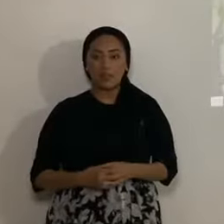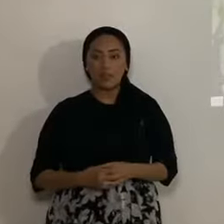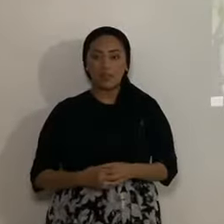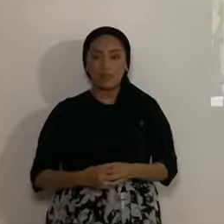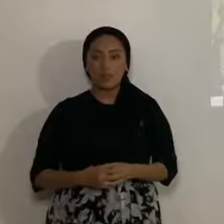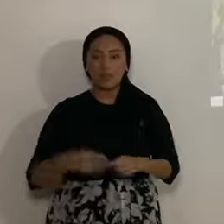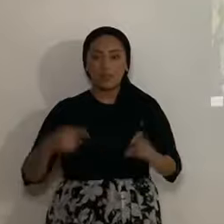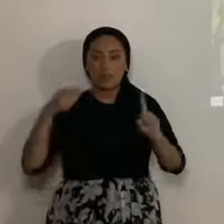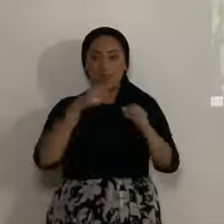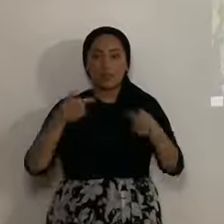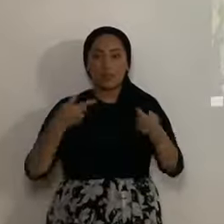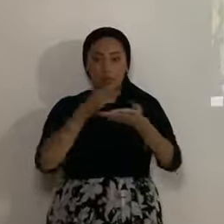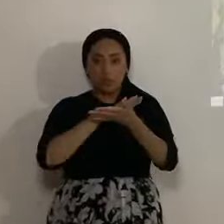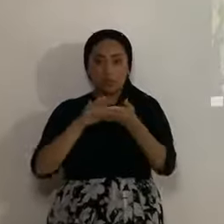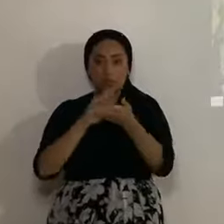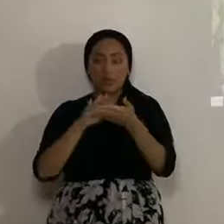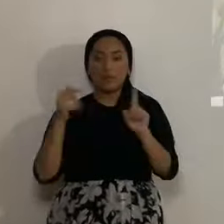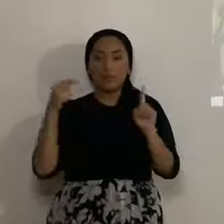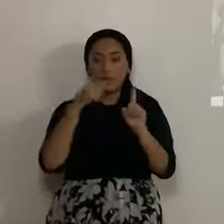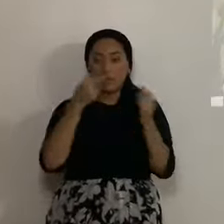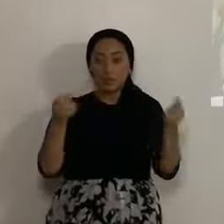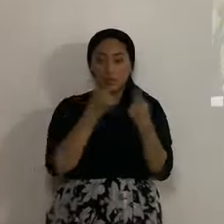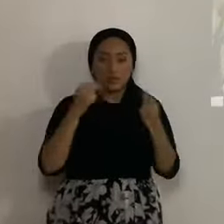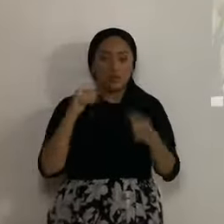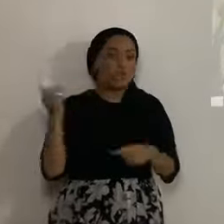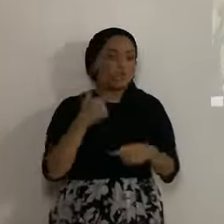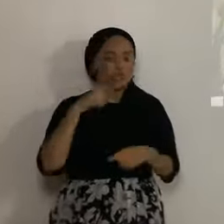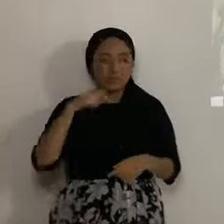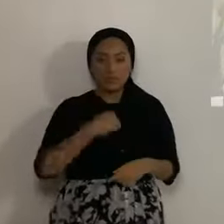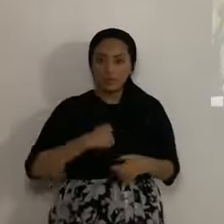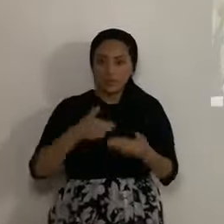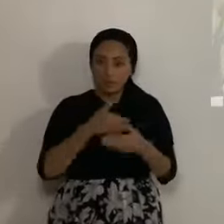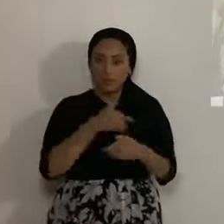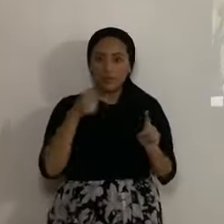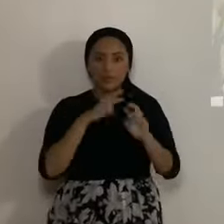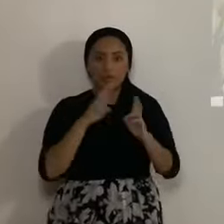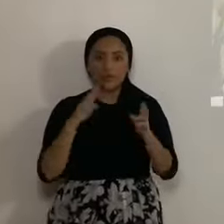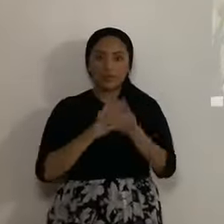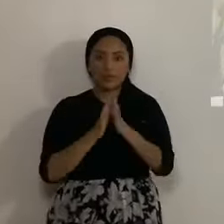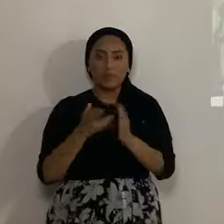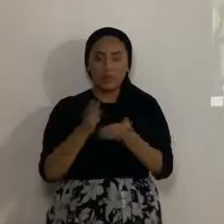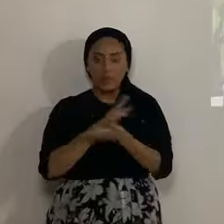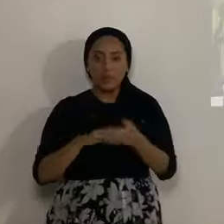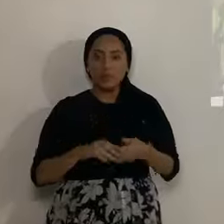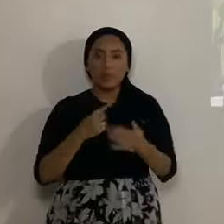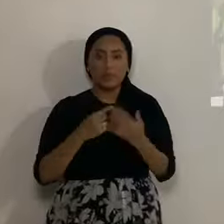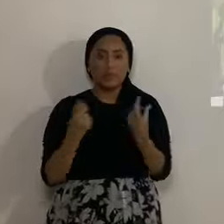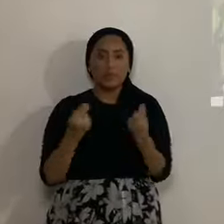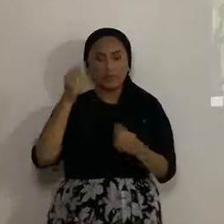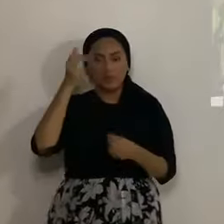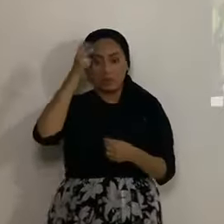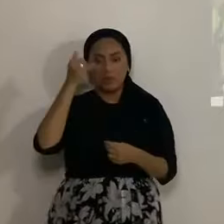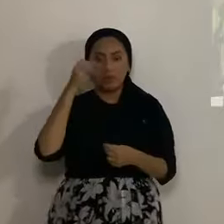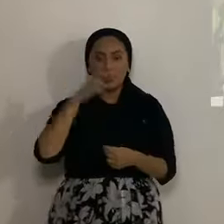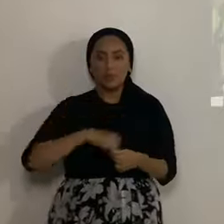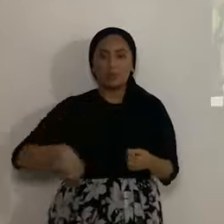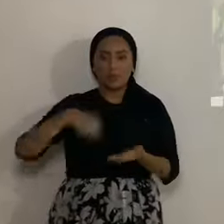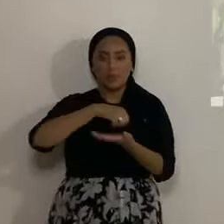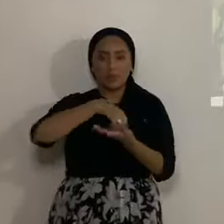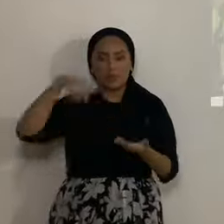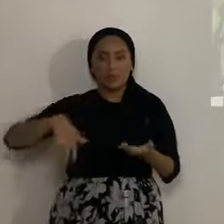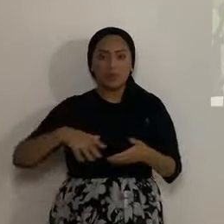este es un santo, se comprometió, era un pecador, todos nos tuvimos que arrepentir, pero ya es un santo. ¿Qué hace Hasatán? Y eso vamos a decir que arrepentan.